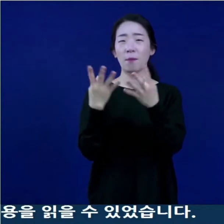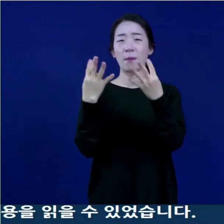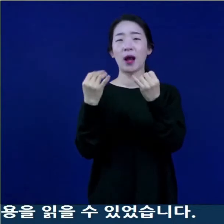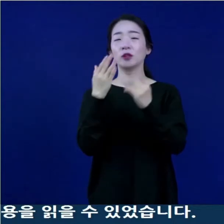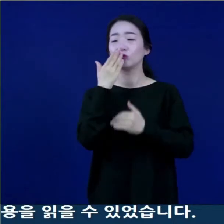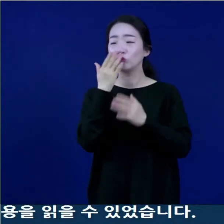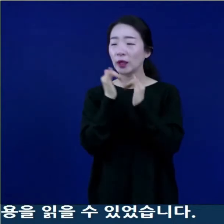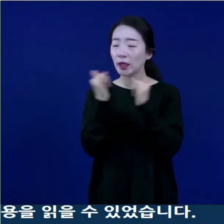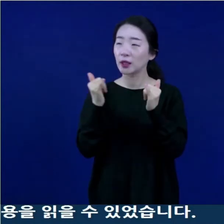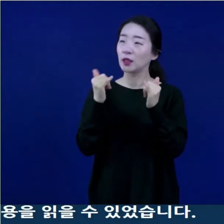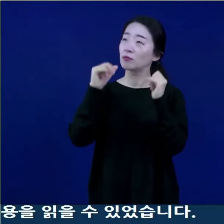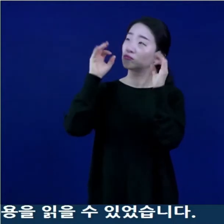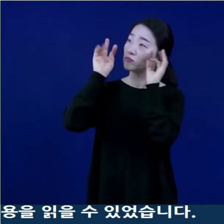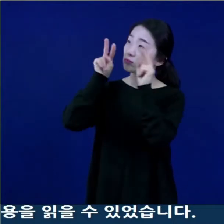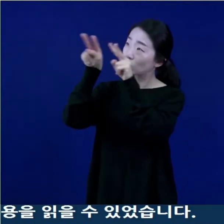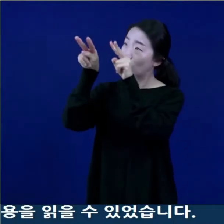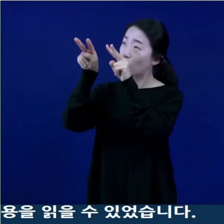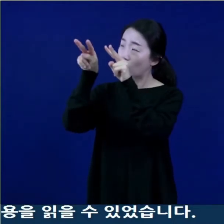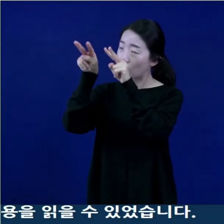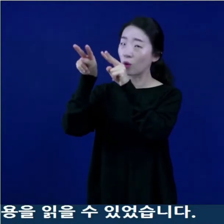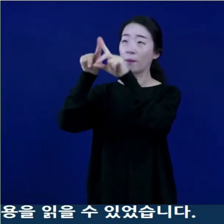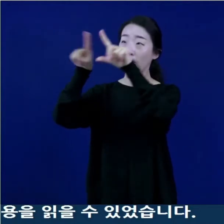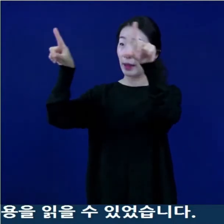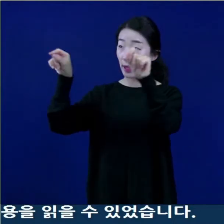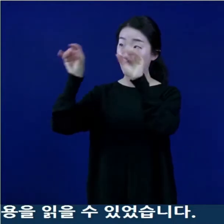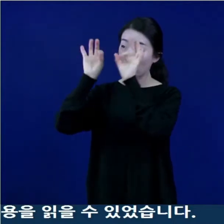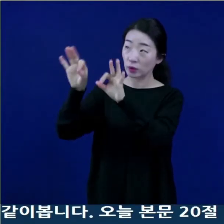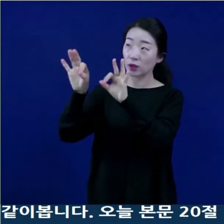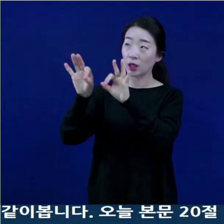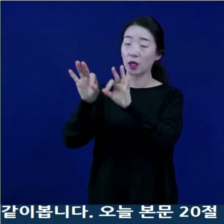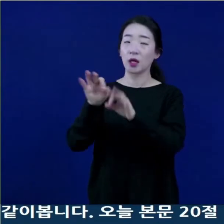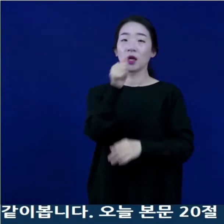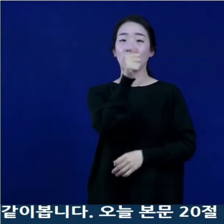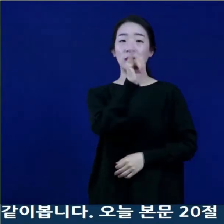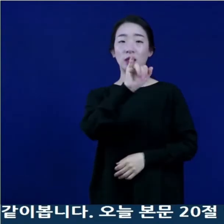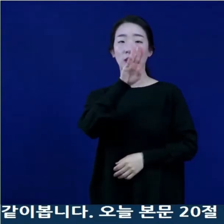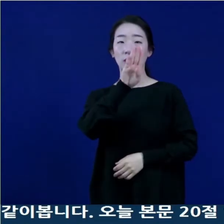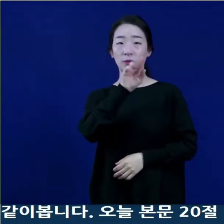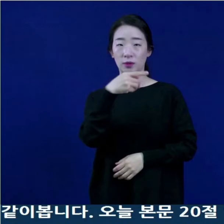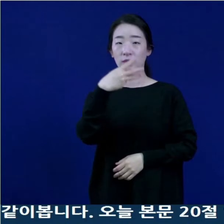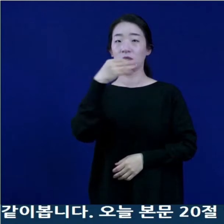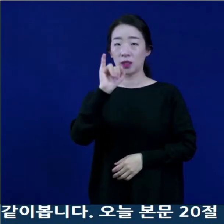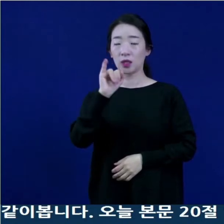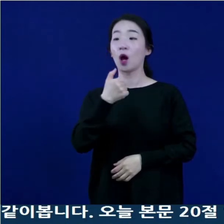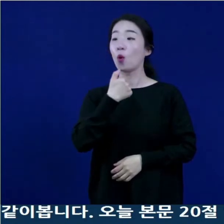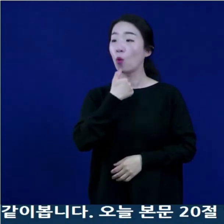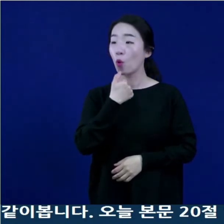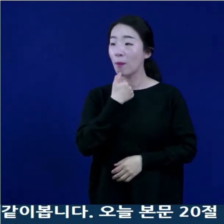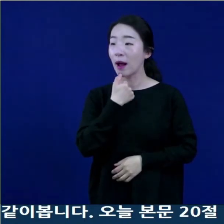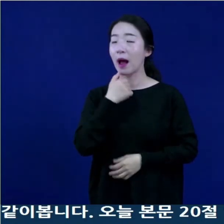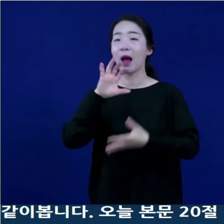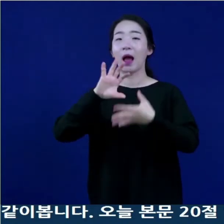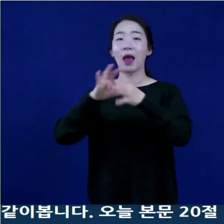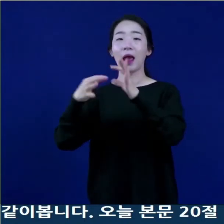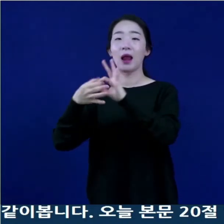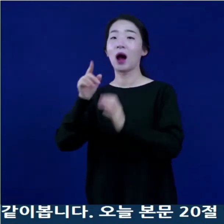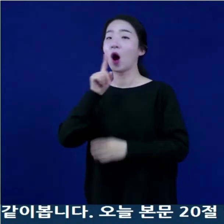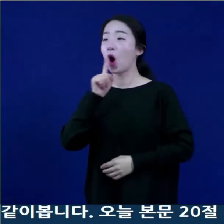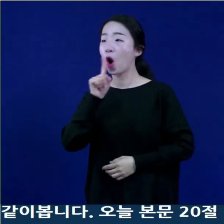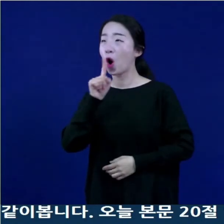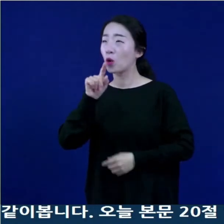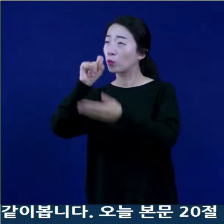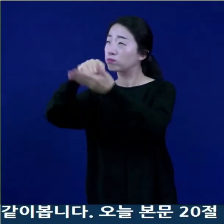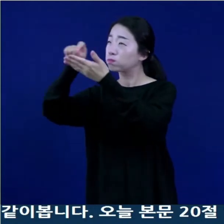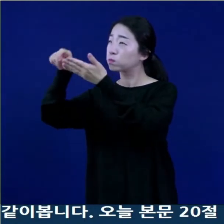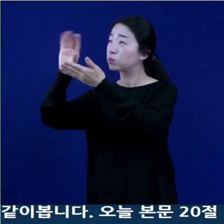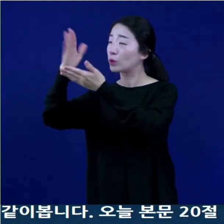유대인이 이 패를 읽는데 히브리와 로마와 헬라 말로 기록되었더라.